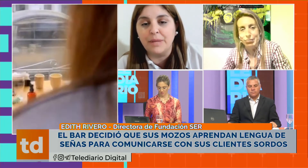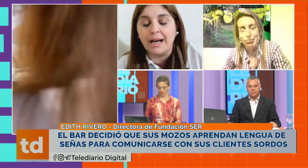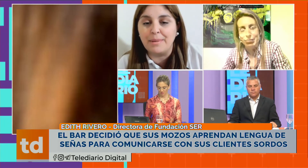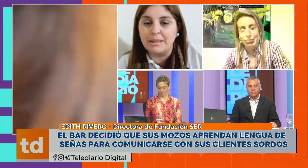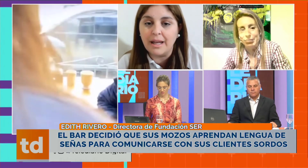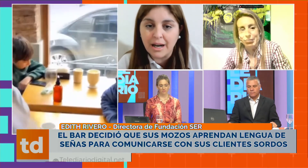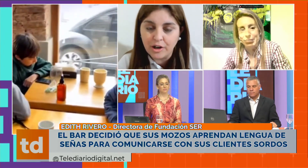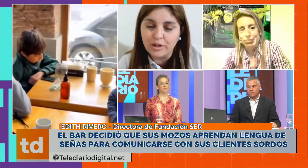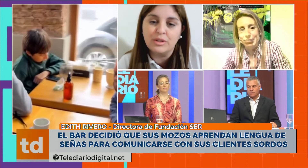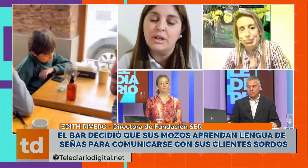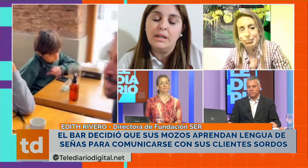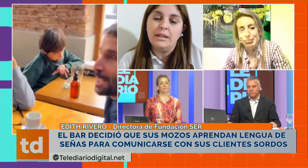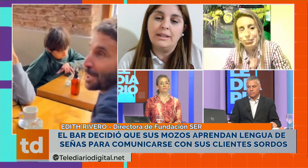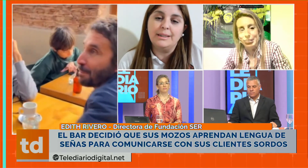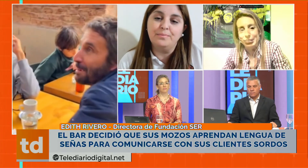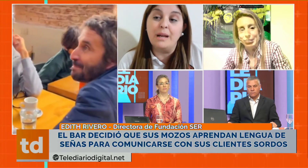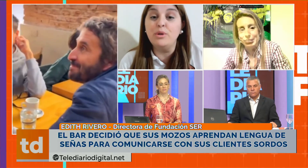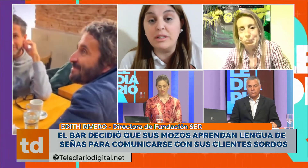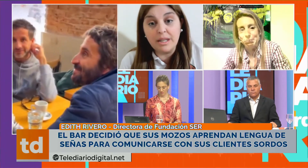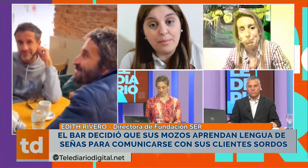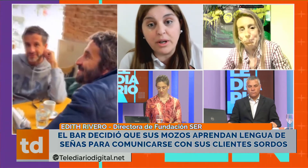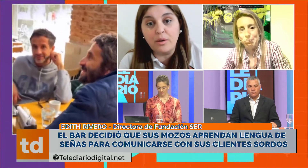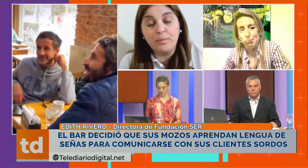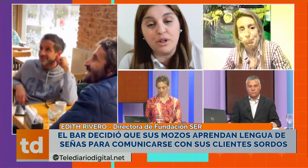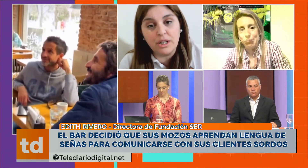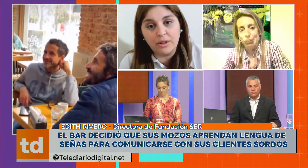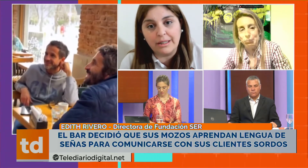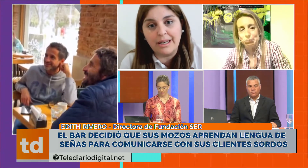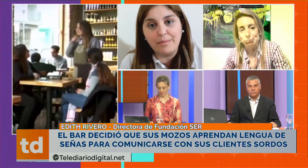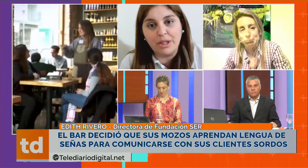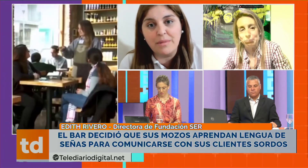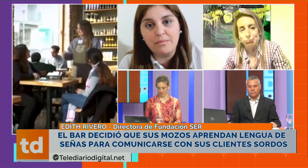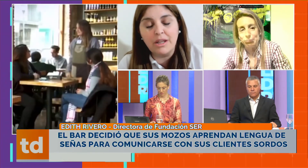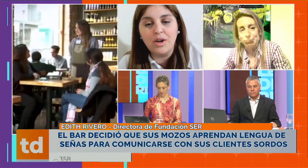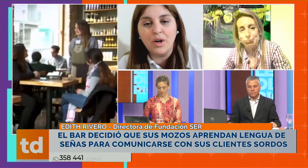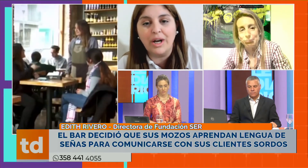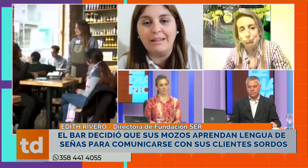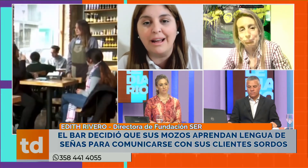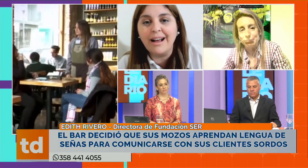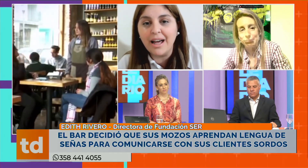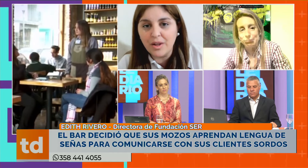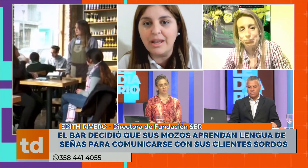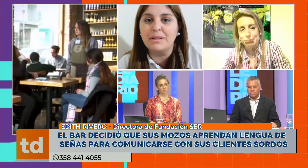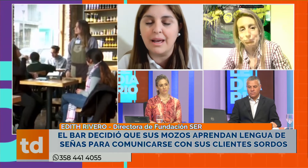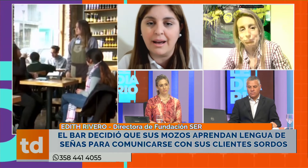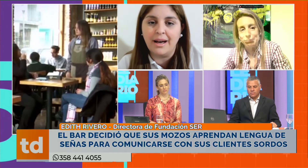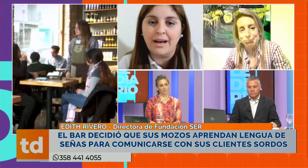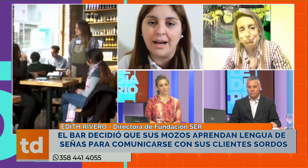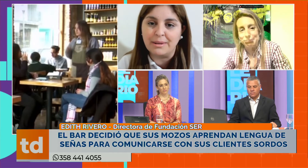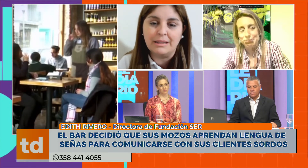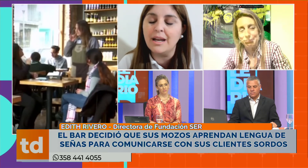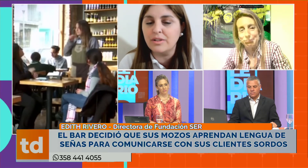capacitarlos. El municipio, que era un proyecto que teníamos también medio estancado y empezar a